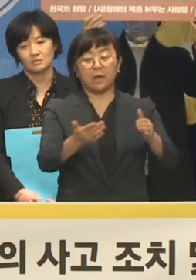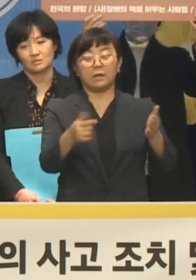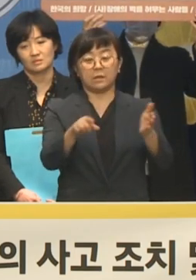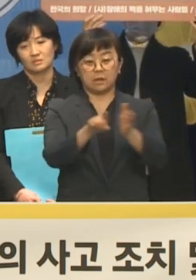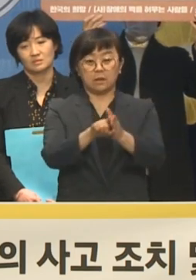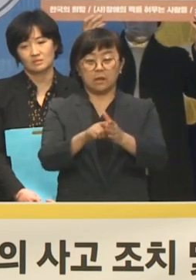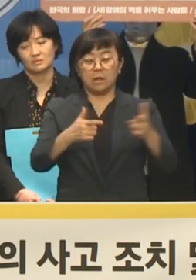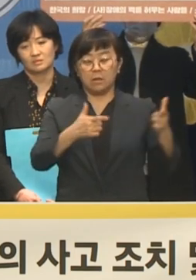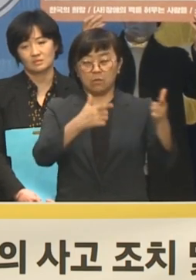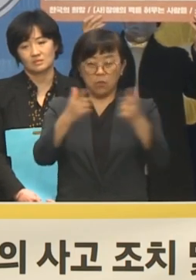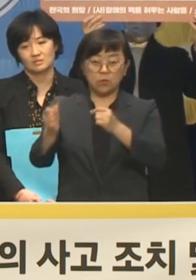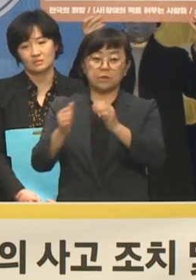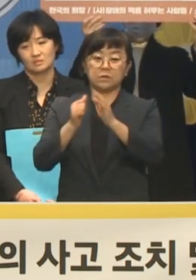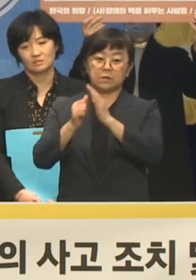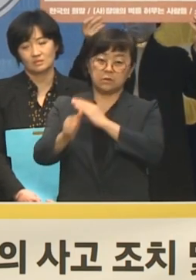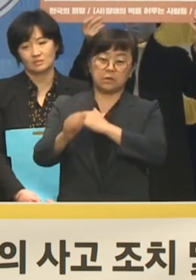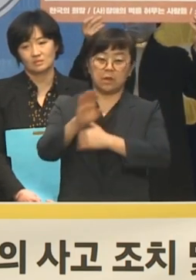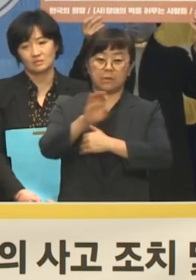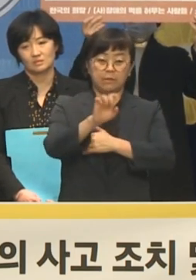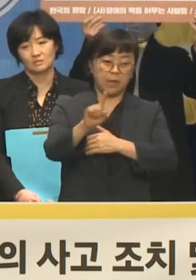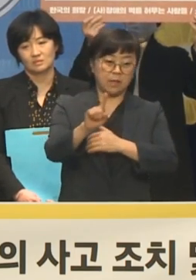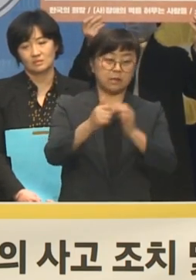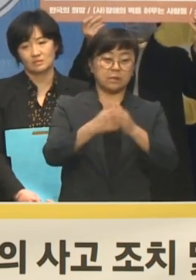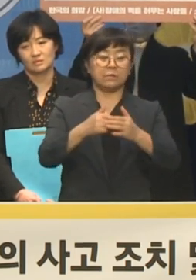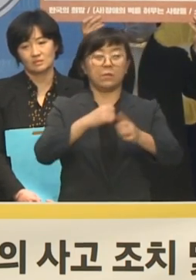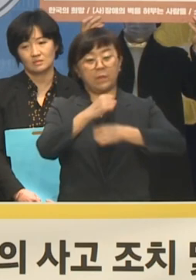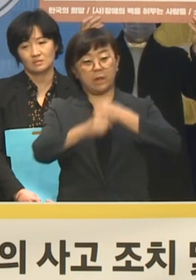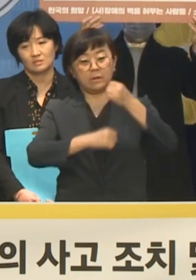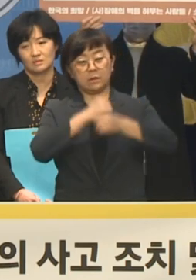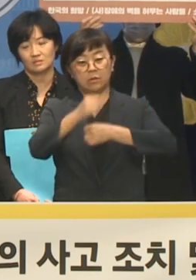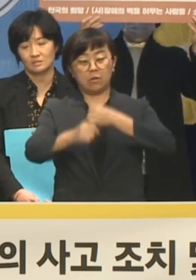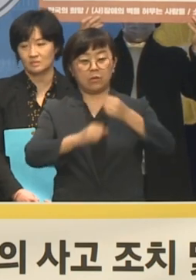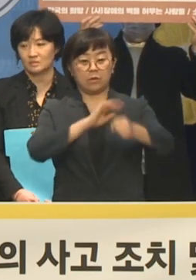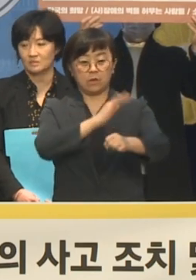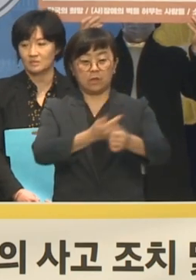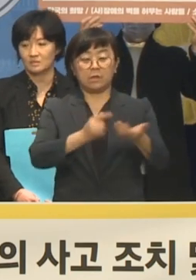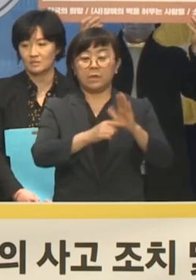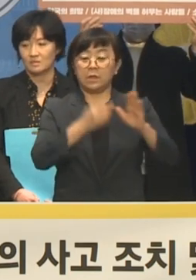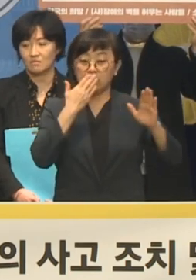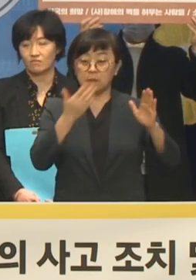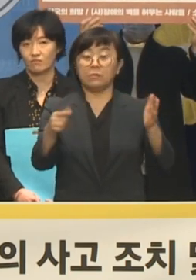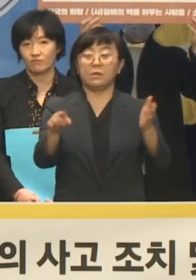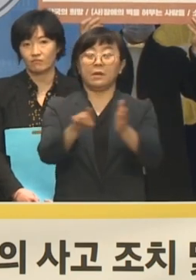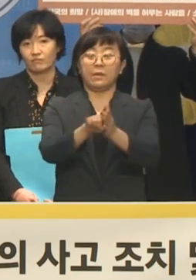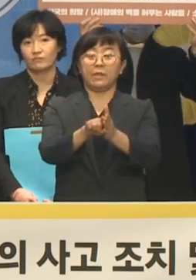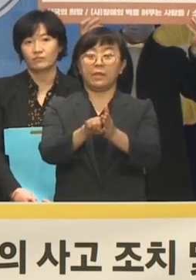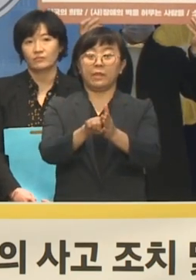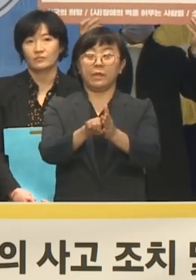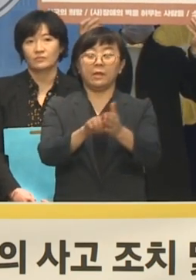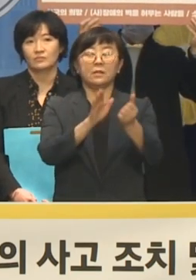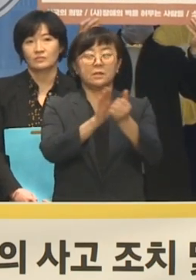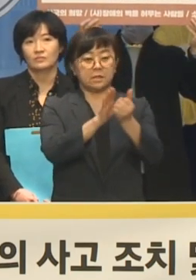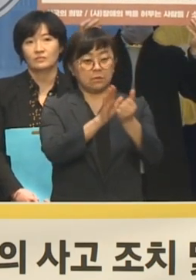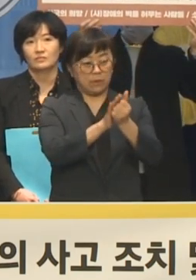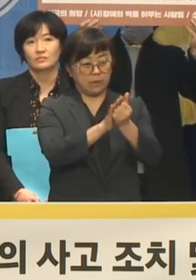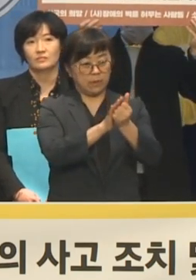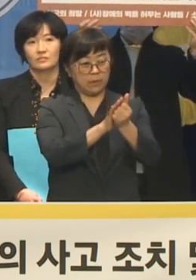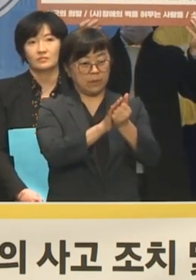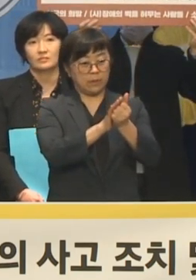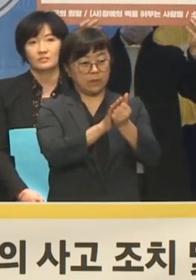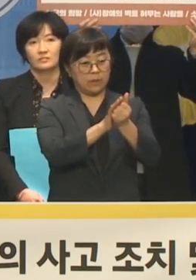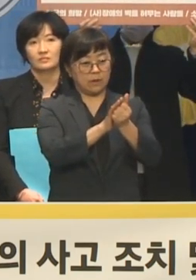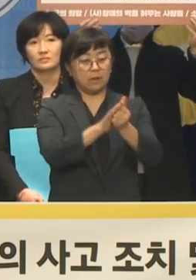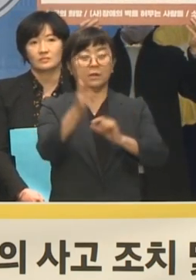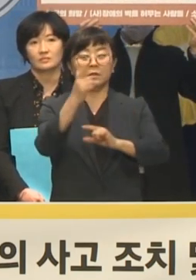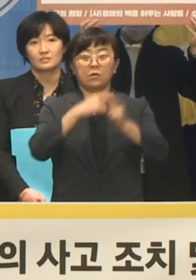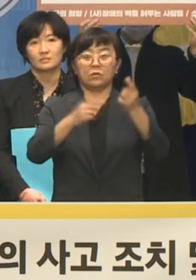모든 선수와 파일럿이 마음껏 기량을 펼칠 수 있도록 파일럿의 지원이